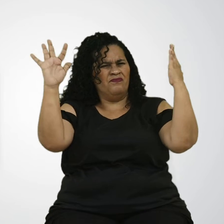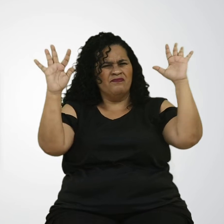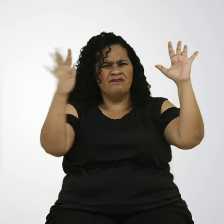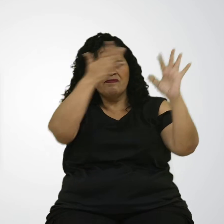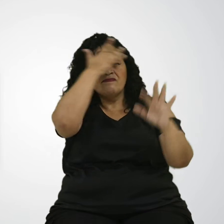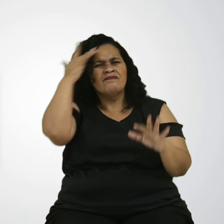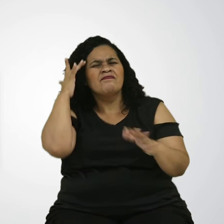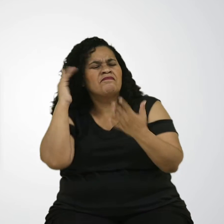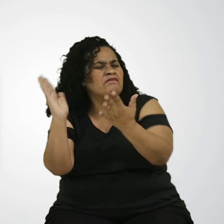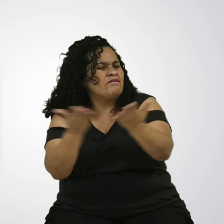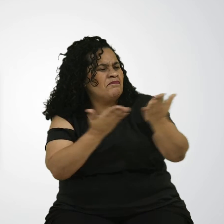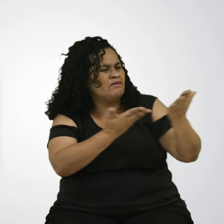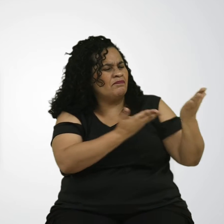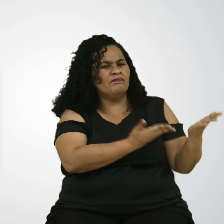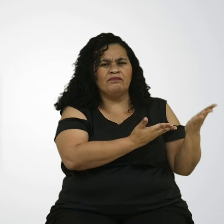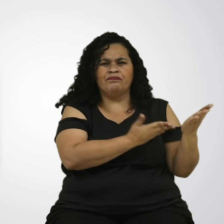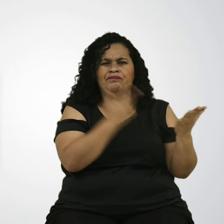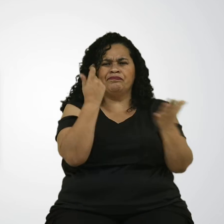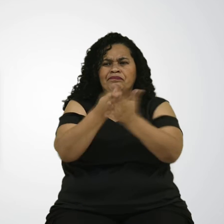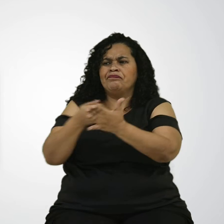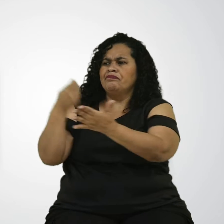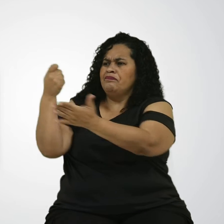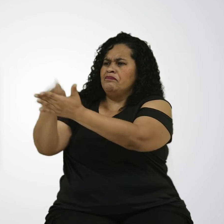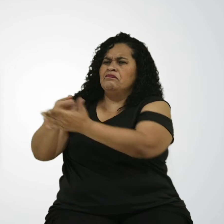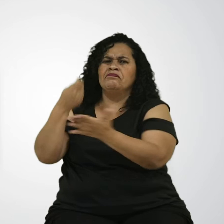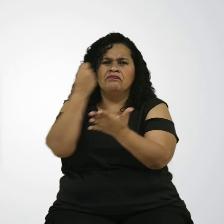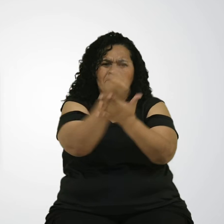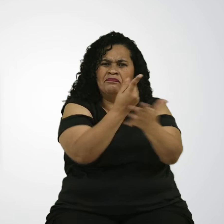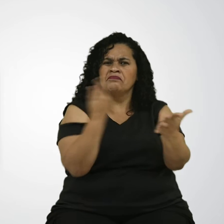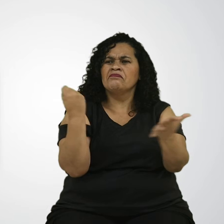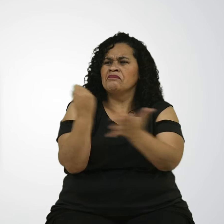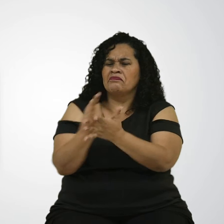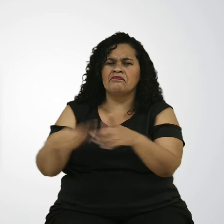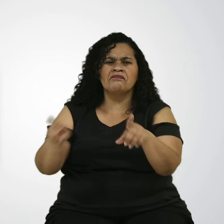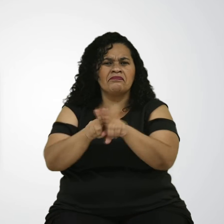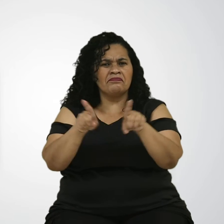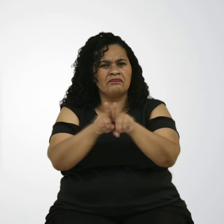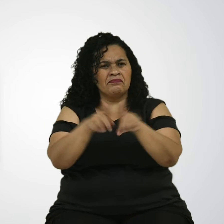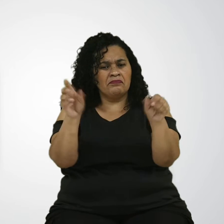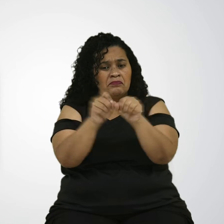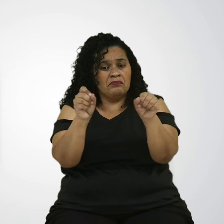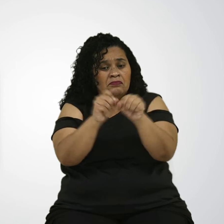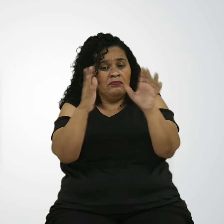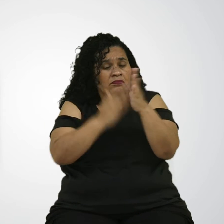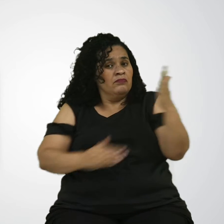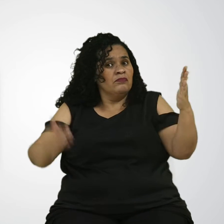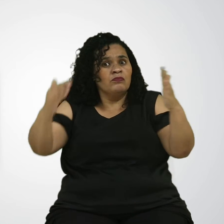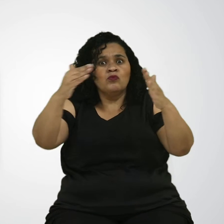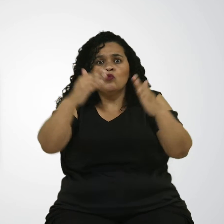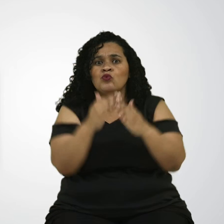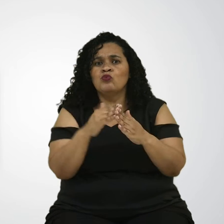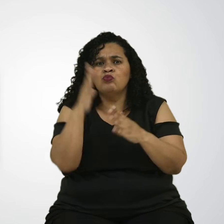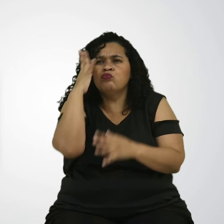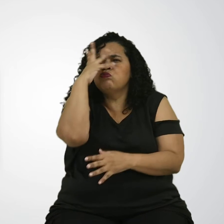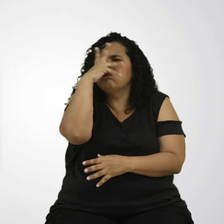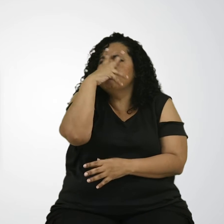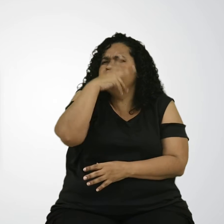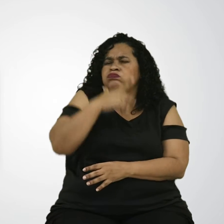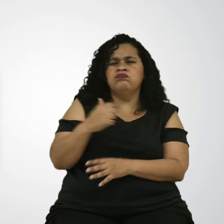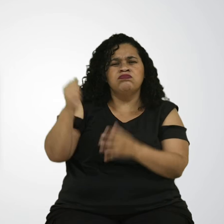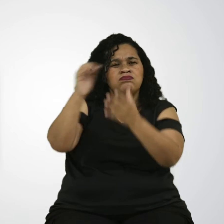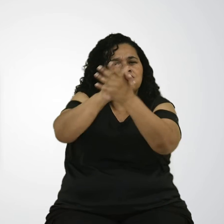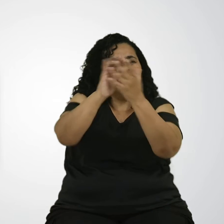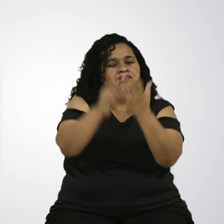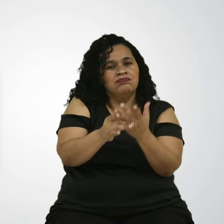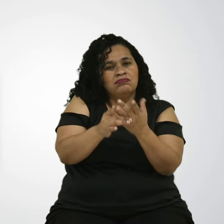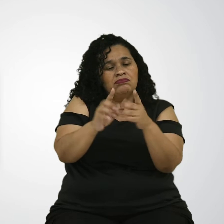gastos astronômicos de dinheiro para fazer as cerimônias as mais lindas possíveis, mas